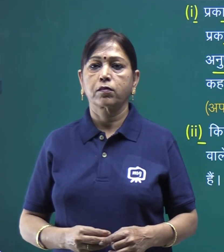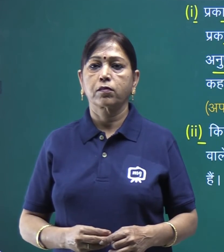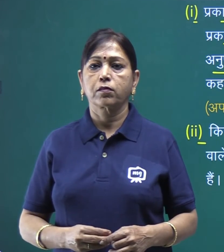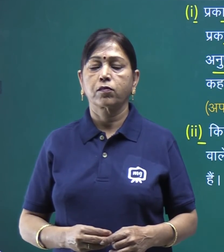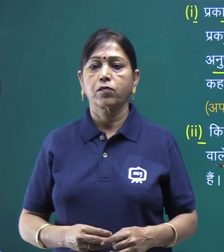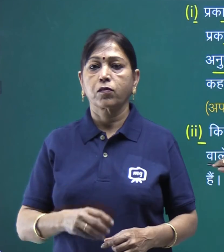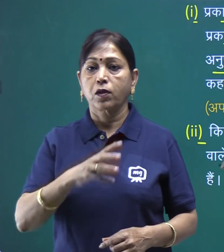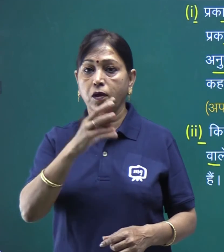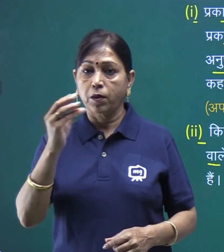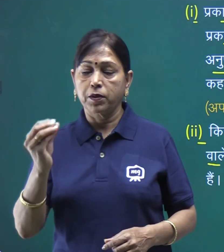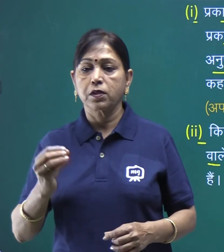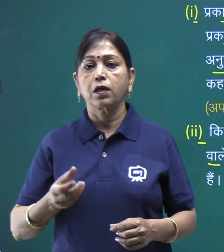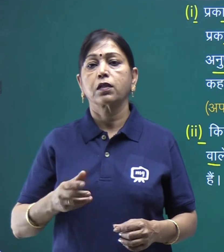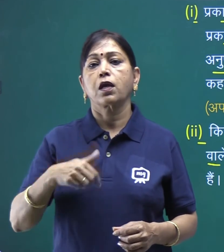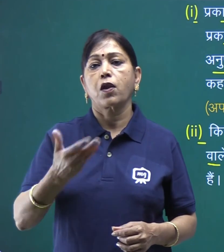अभिसारित करने वाले